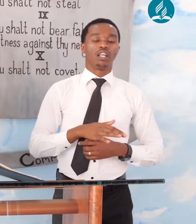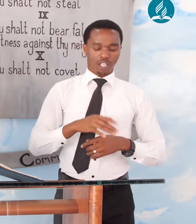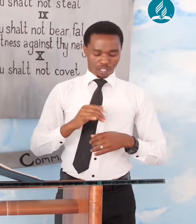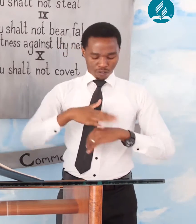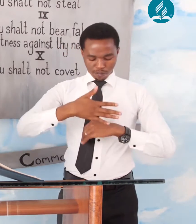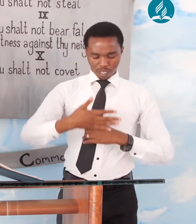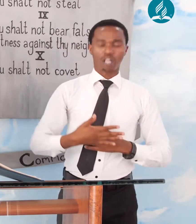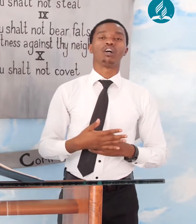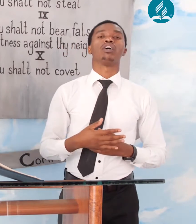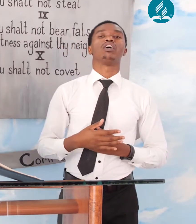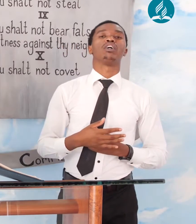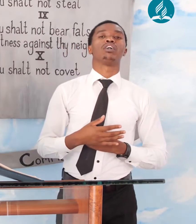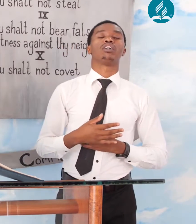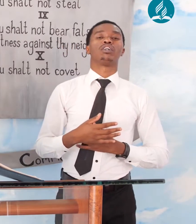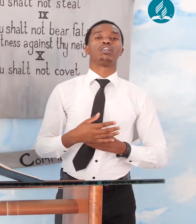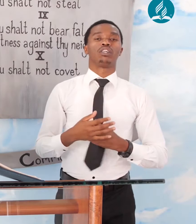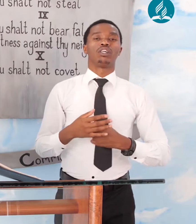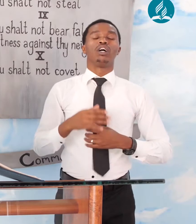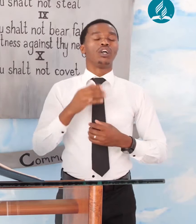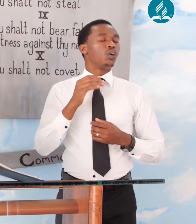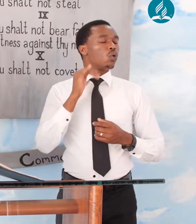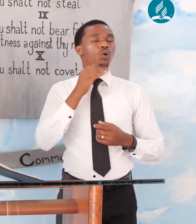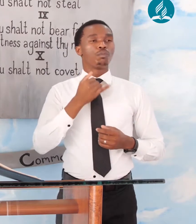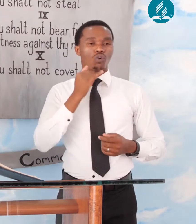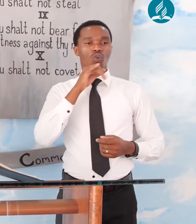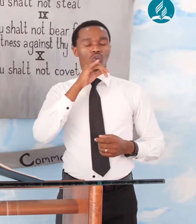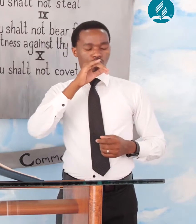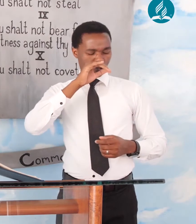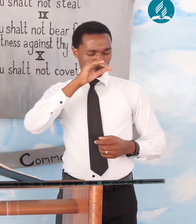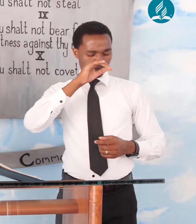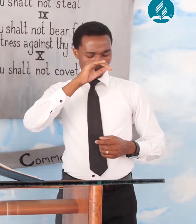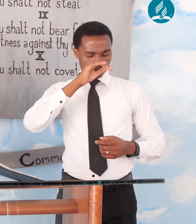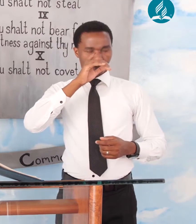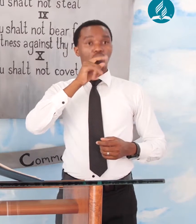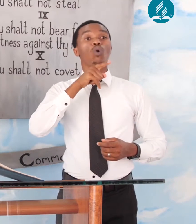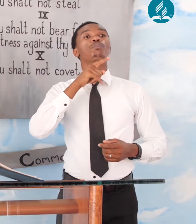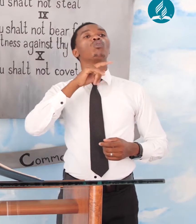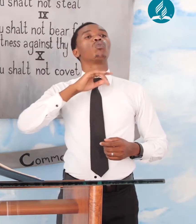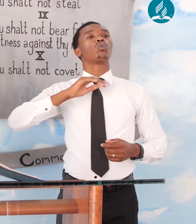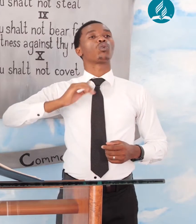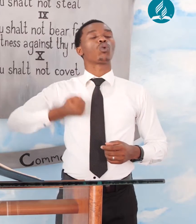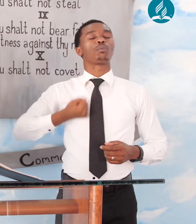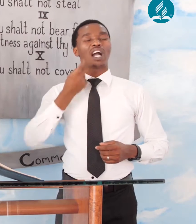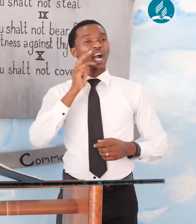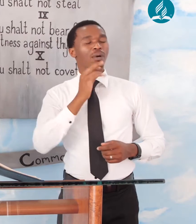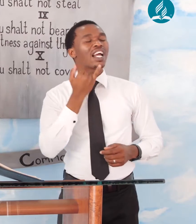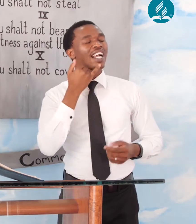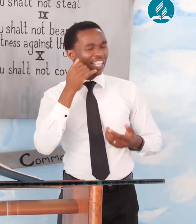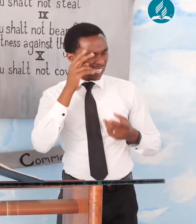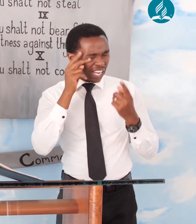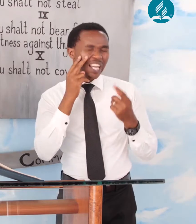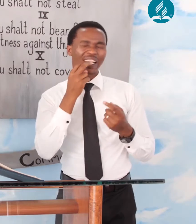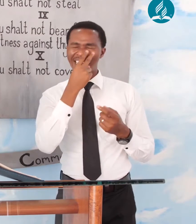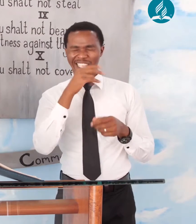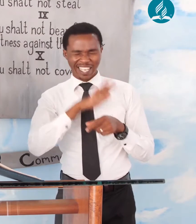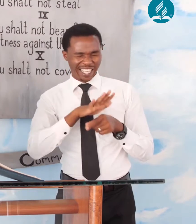kurira umukobwa agira imbabazi hanyuma aravuga ati